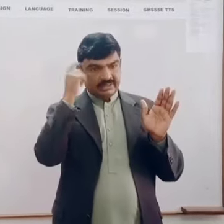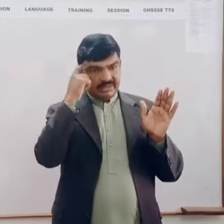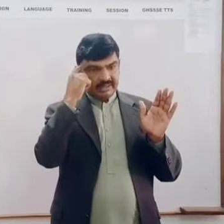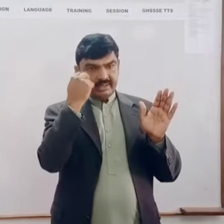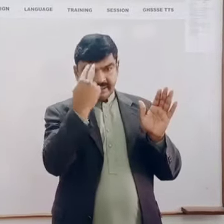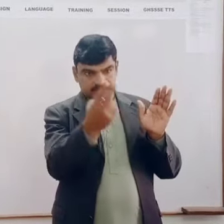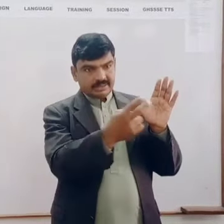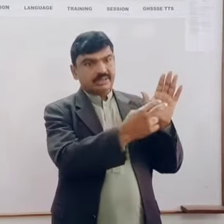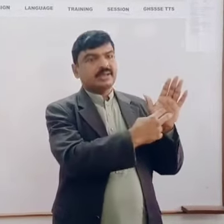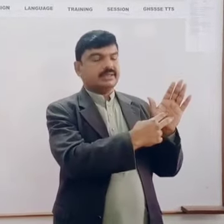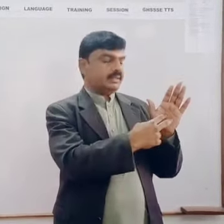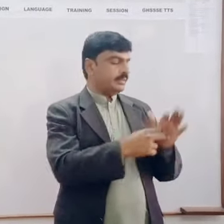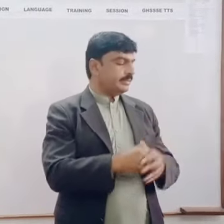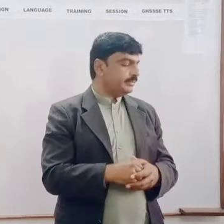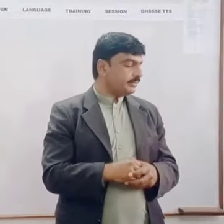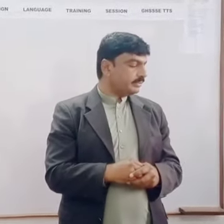समझने के लिए दिखाइए।